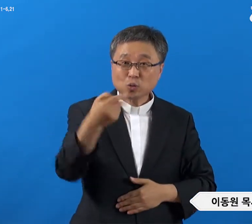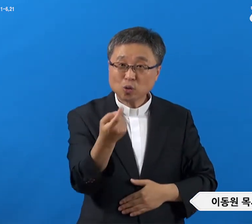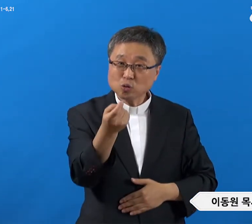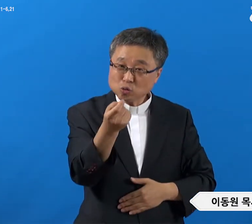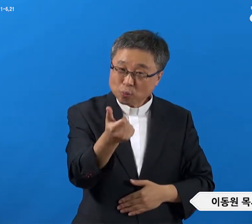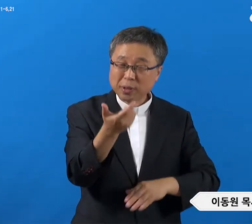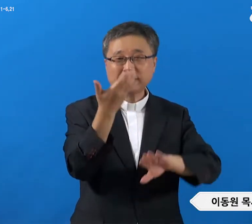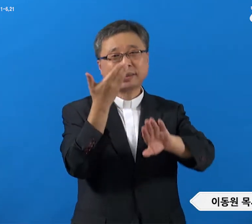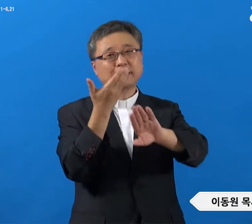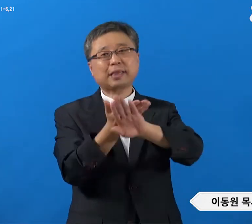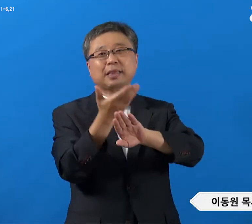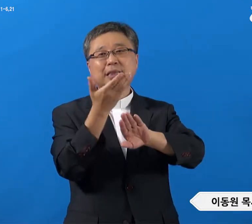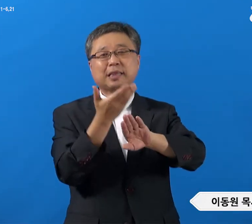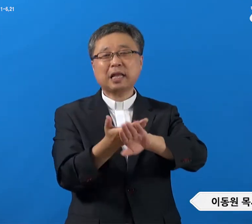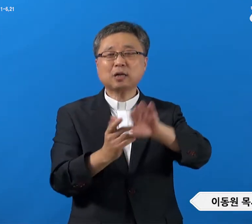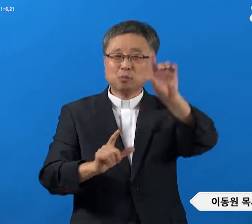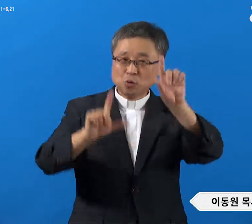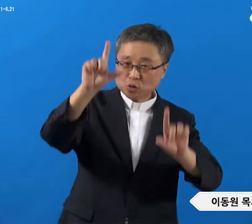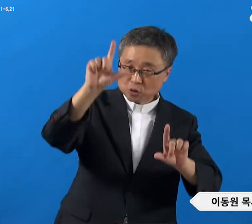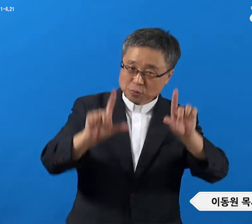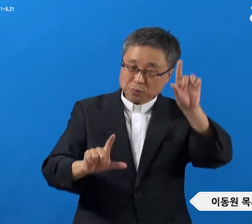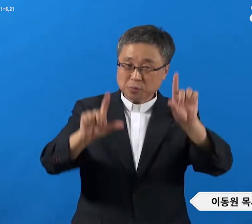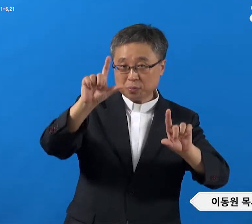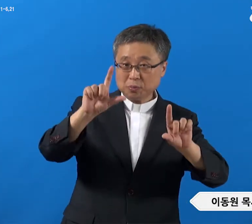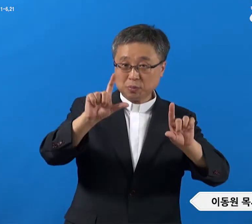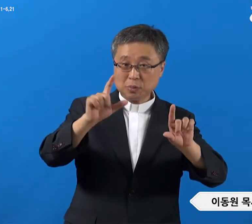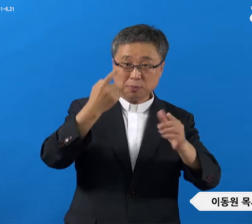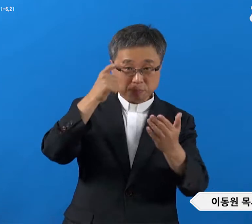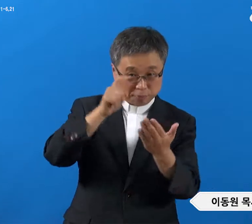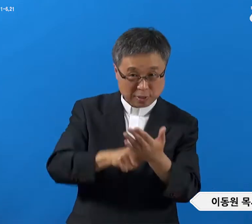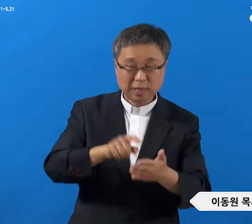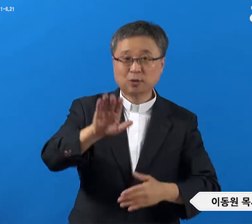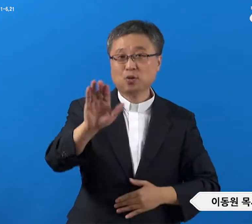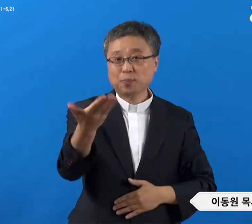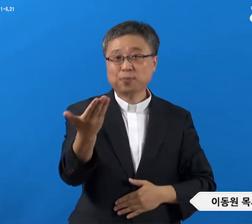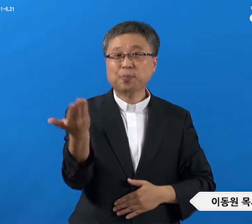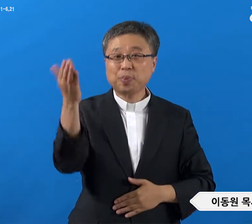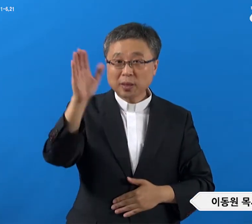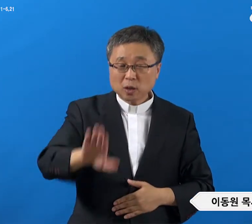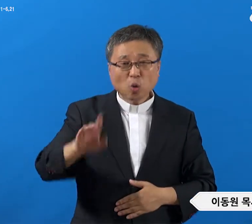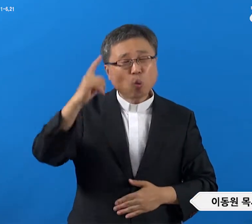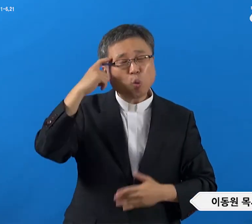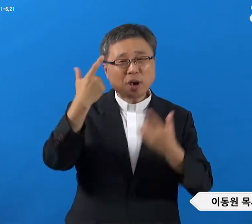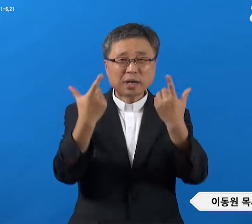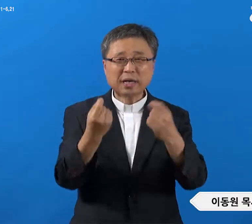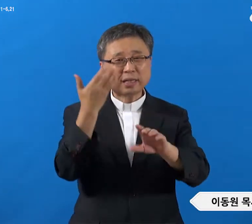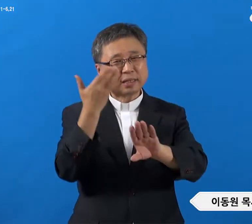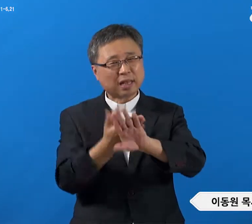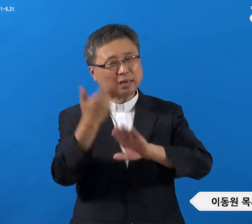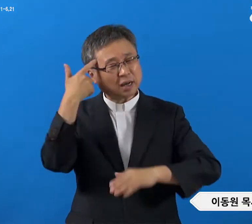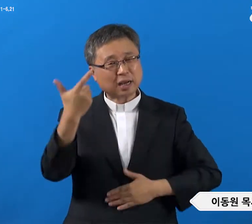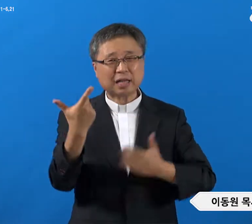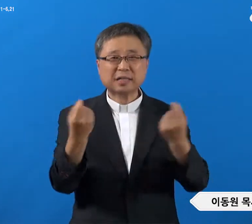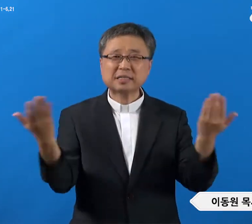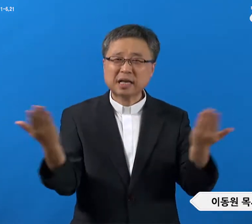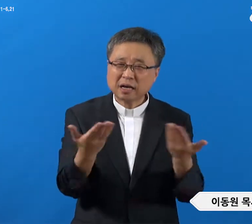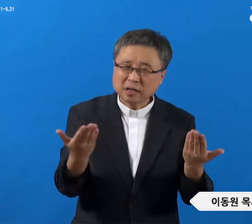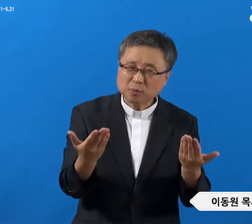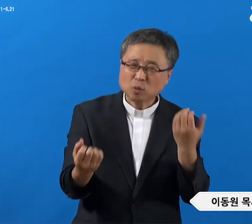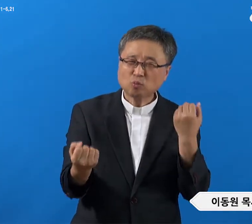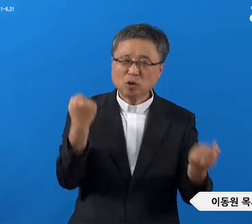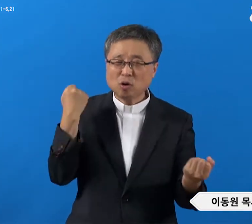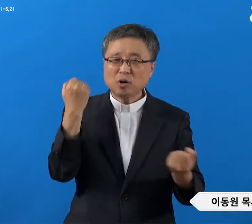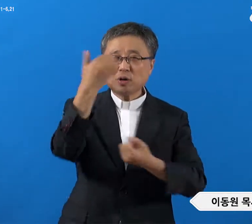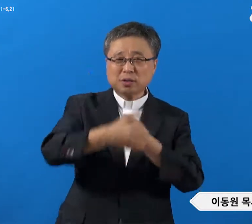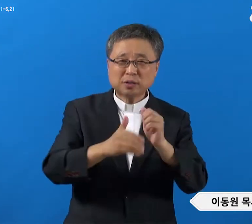사소한 차이점들이 드러나 있는 것을 우리는 발견할 수가 있습니다. 그런데 왜 이렇게 다른가? 같은 사건인데